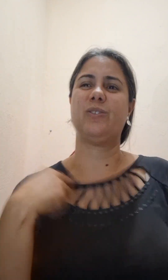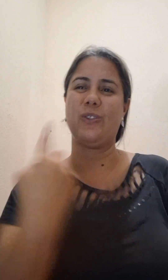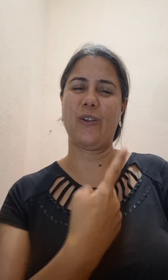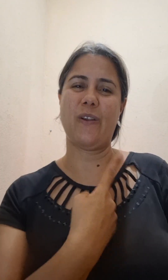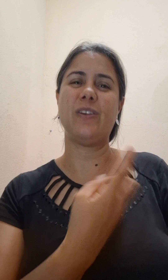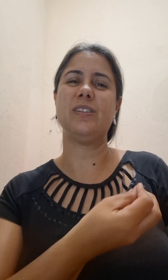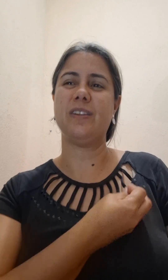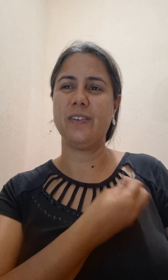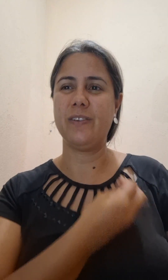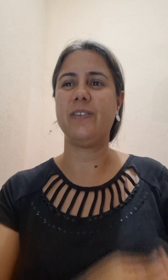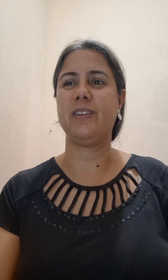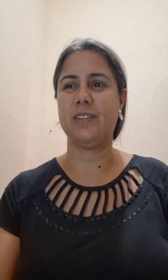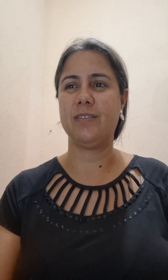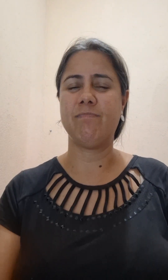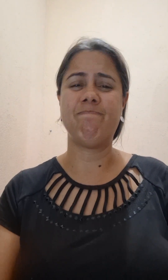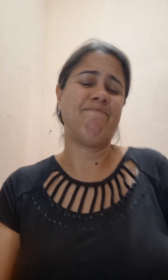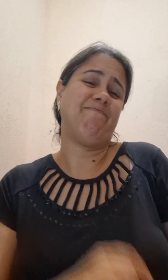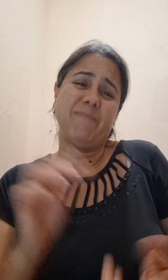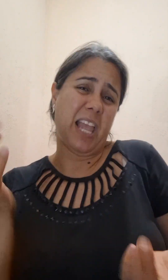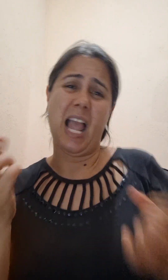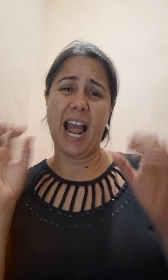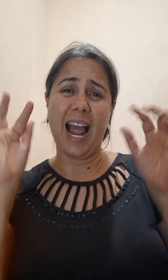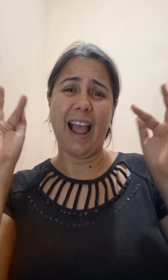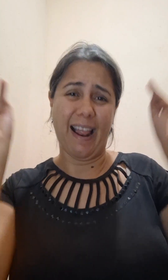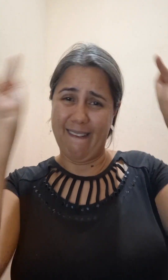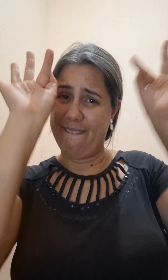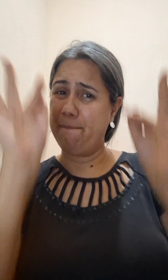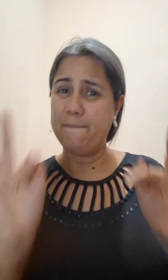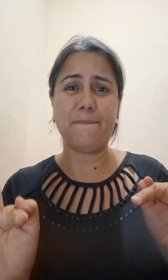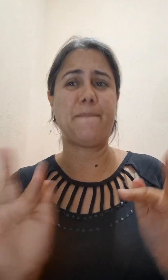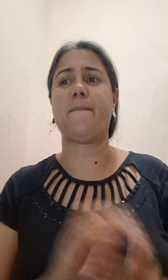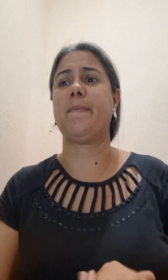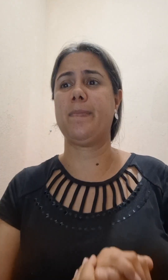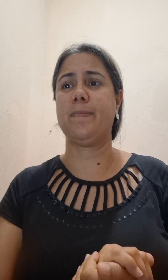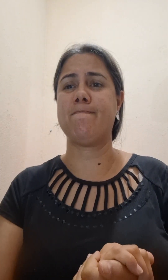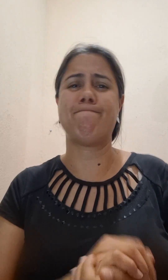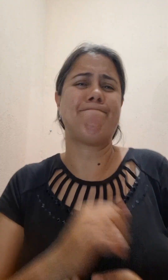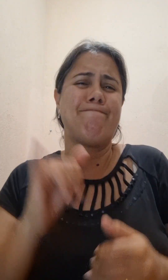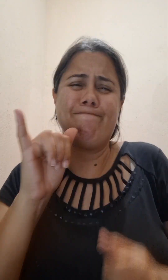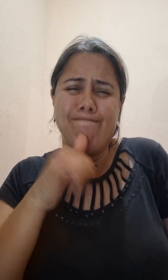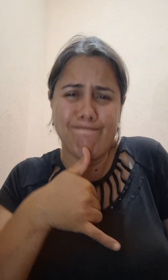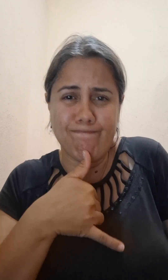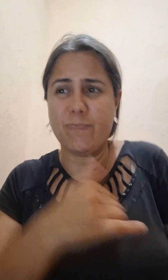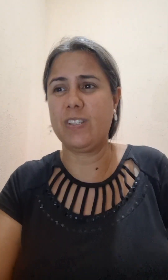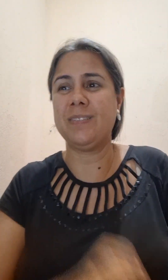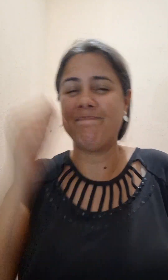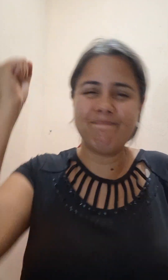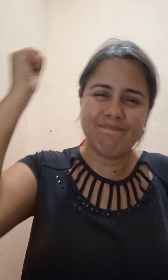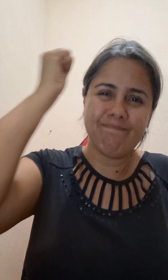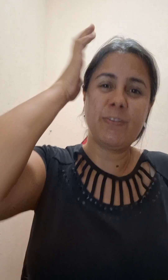todas as circunstâncias, em tudo que acontece na nossa vida, seja em tempos de felicidade, alegria,